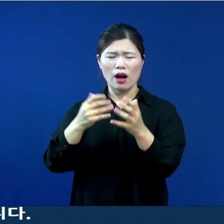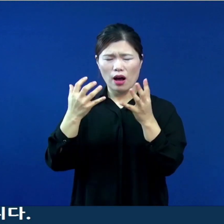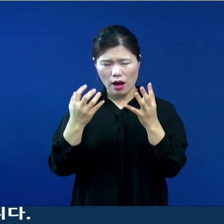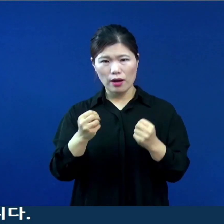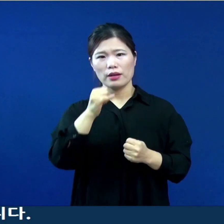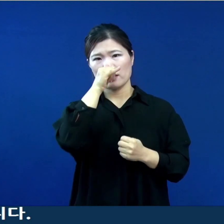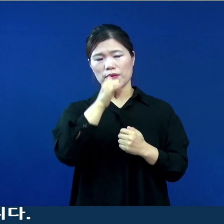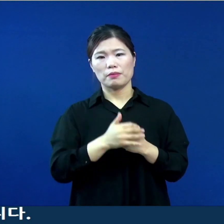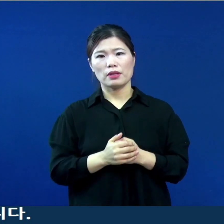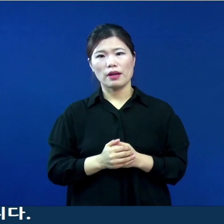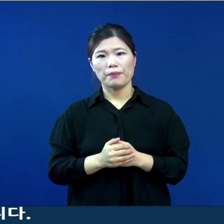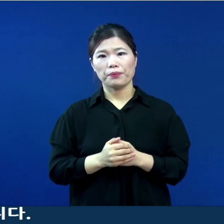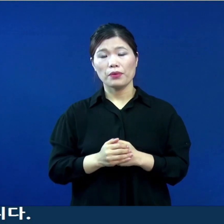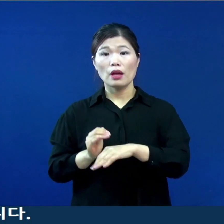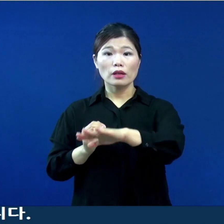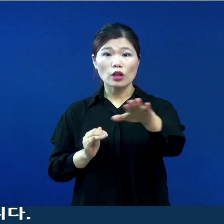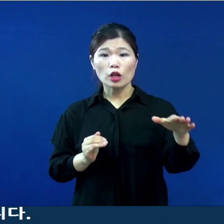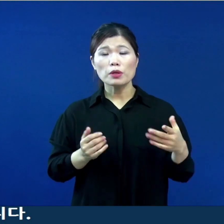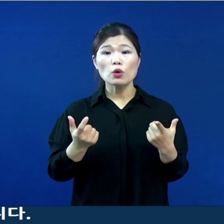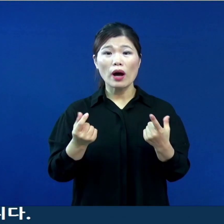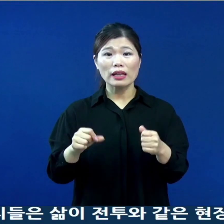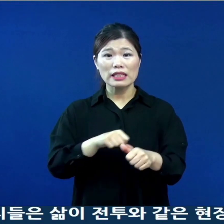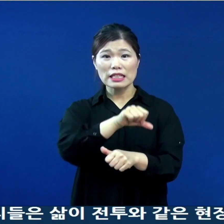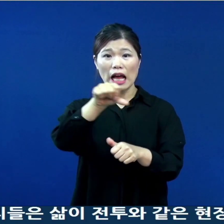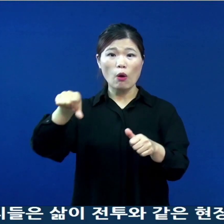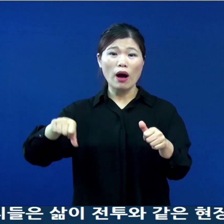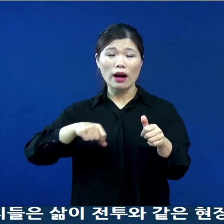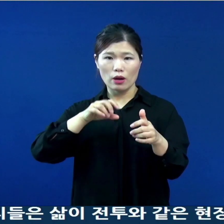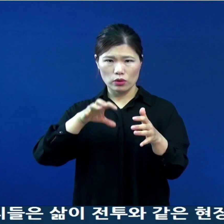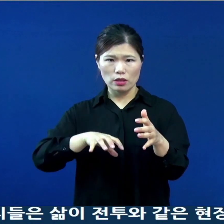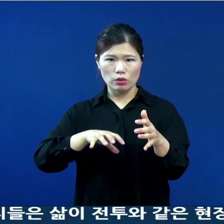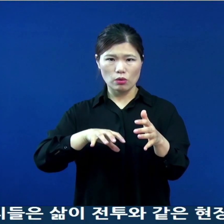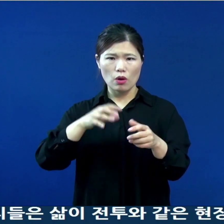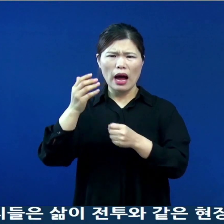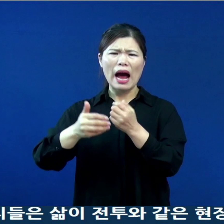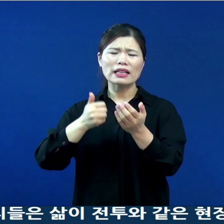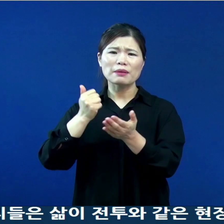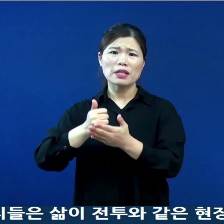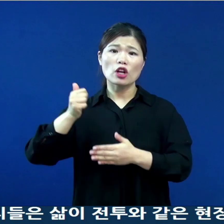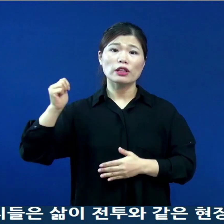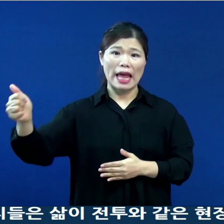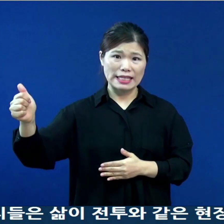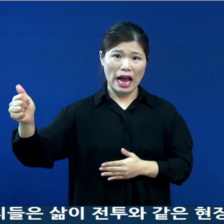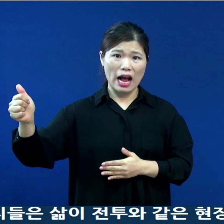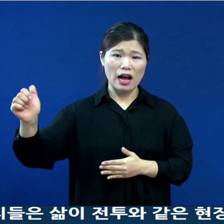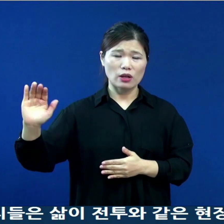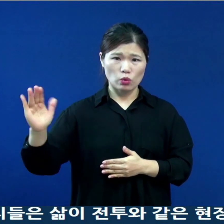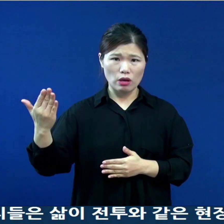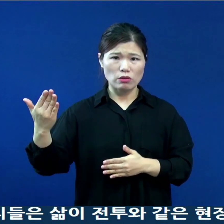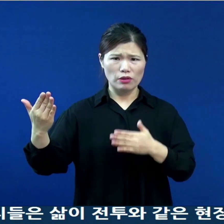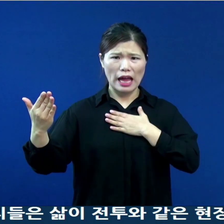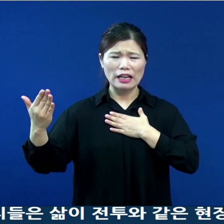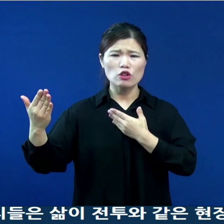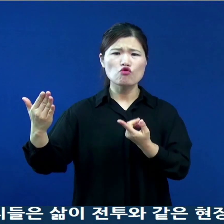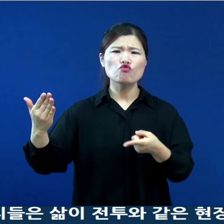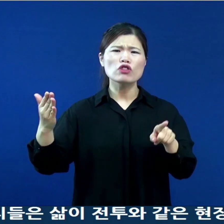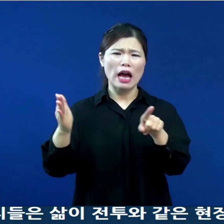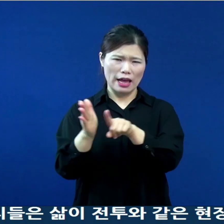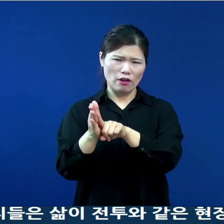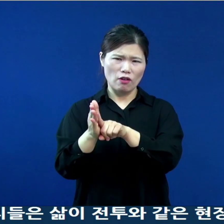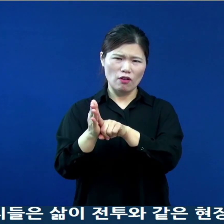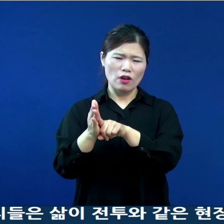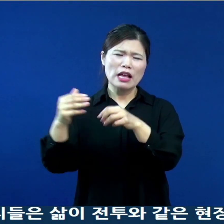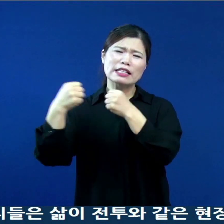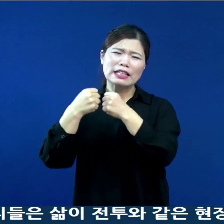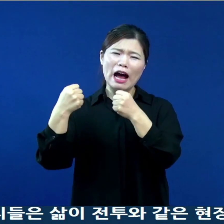있습니다. 여러분, 이런 상황 가운데 정말 하나님께서 대장이 되어서 나를 위하여 싸워주시는 그런 경험을 하신